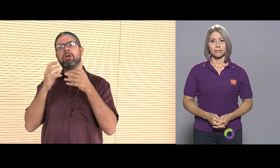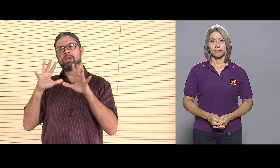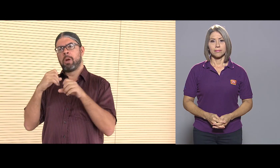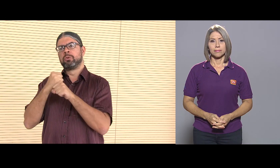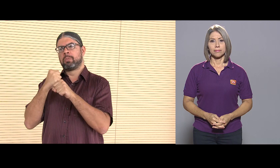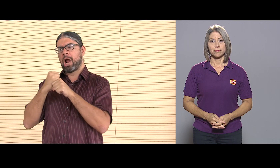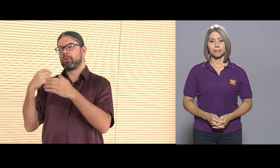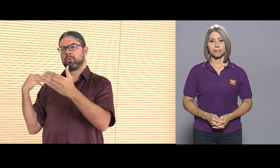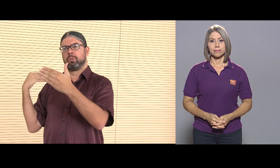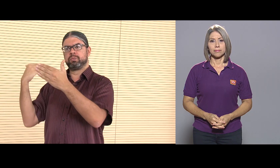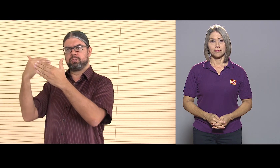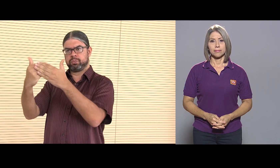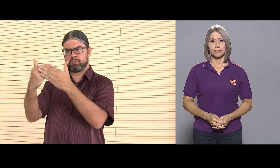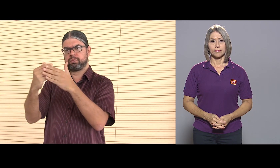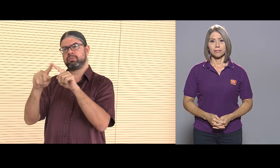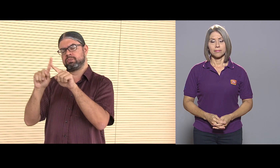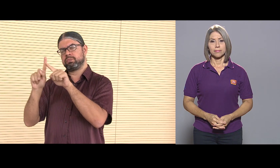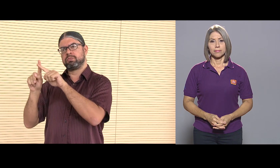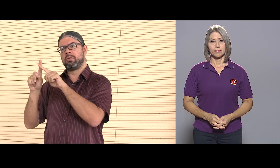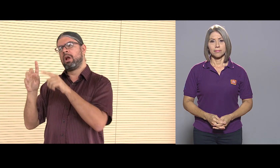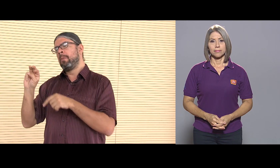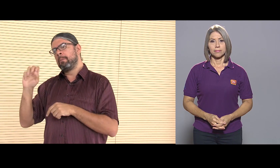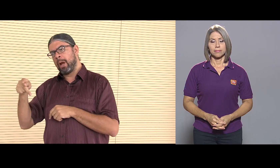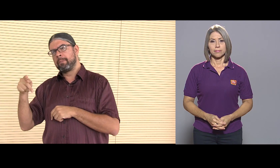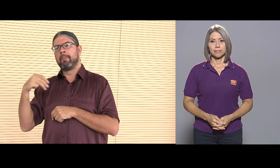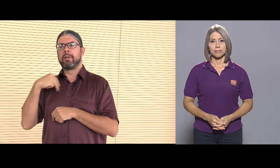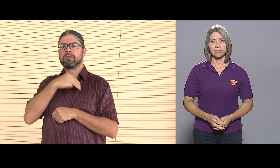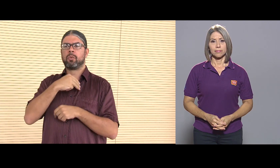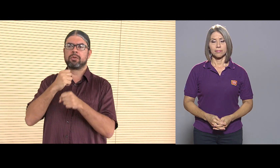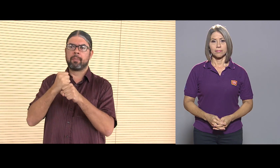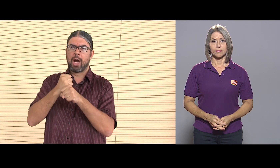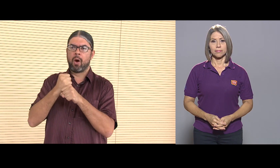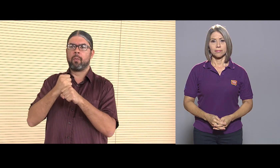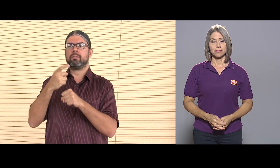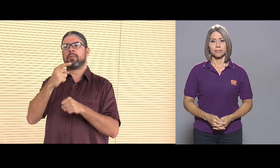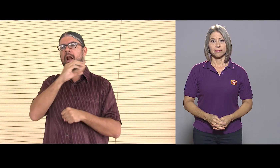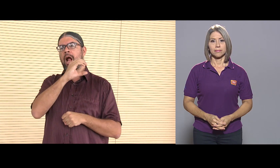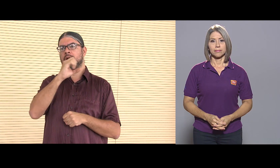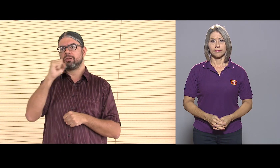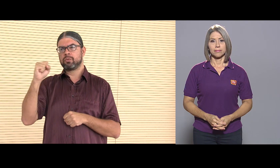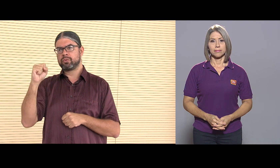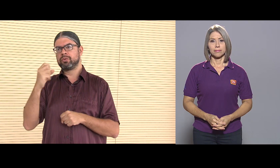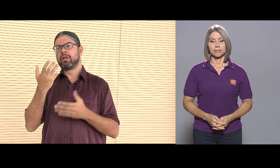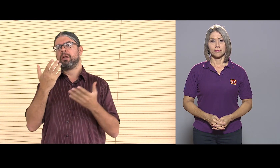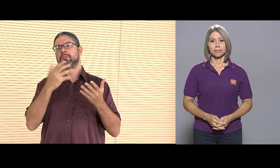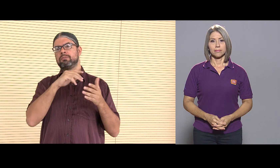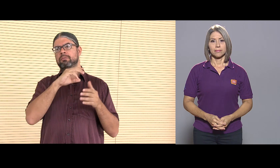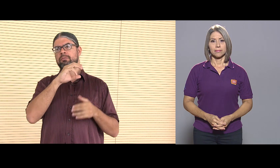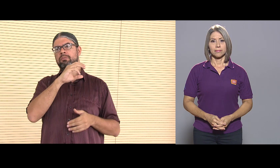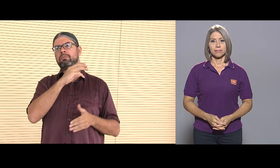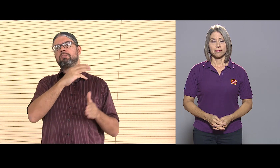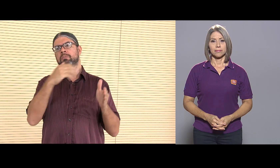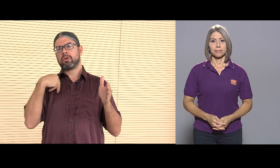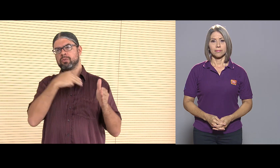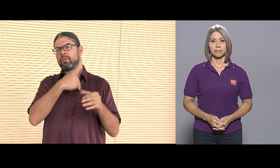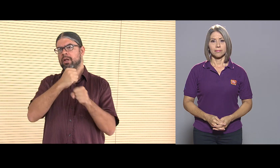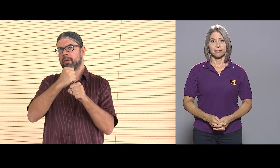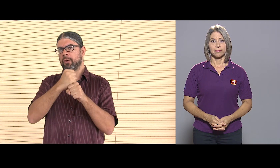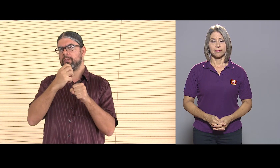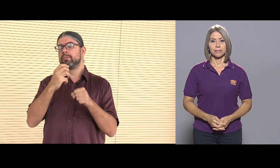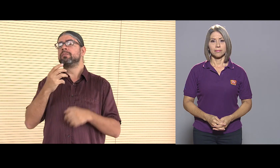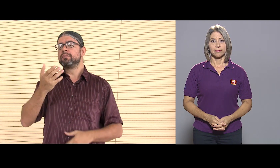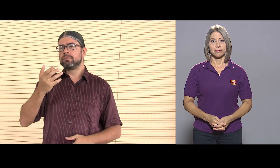diferentes institucionalidades, ¿verdad? Que ha venido haciéndolo, pero más fuerte con el MEP, con el Ministerio